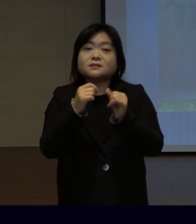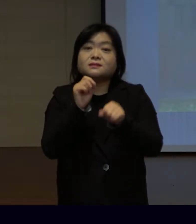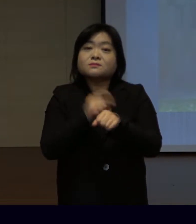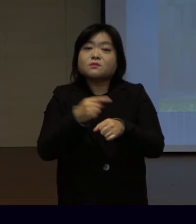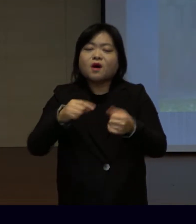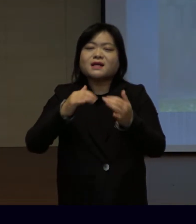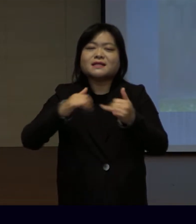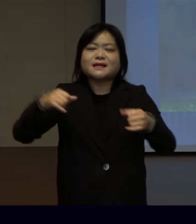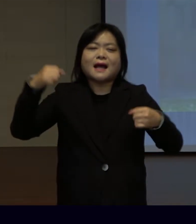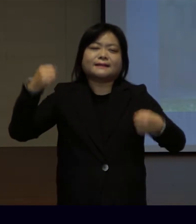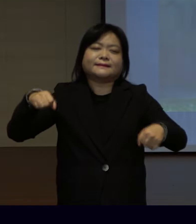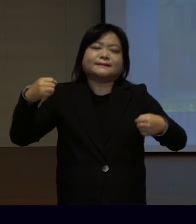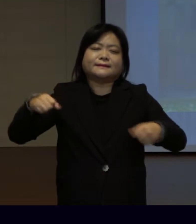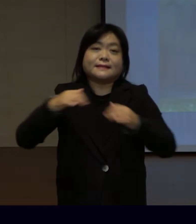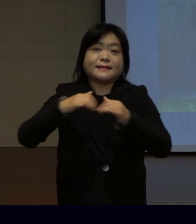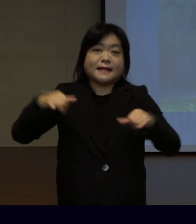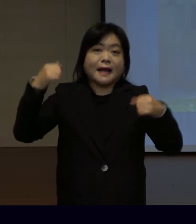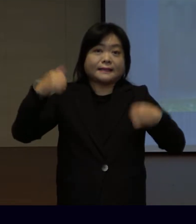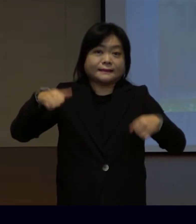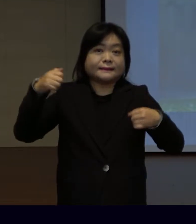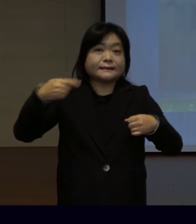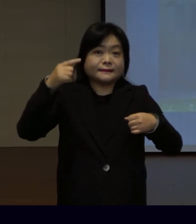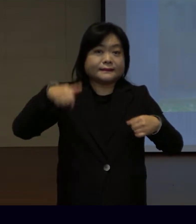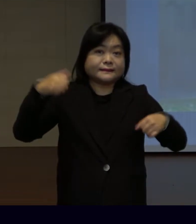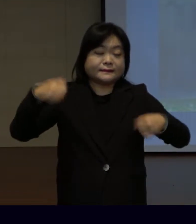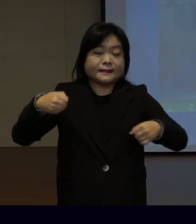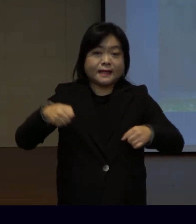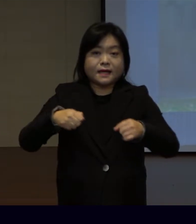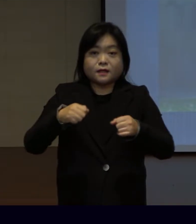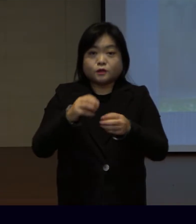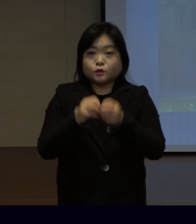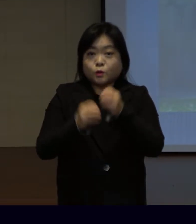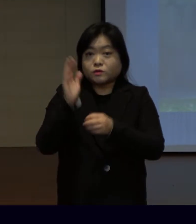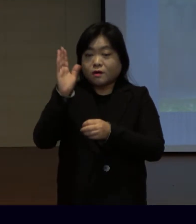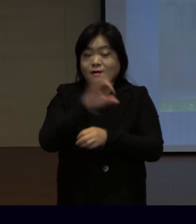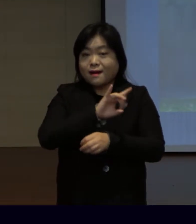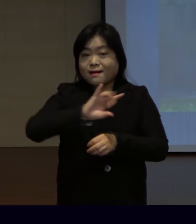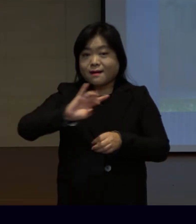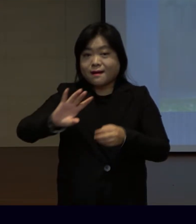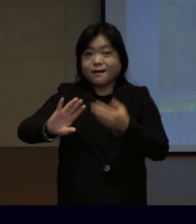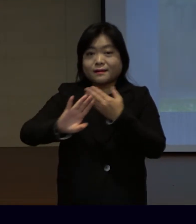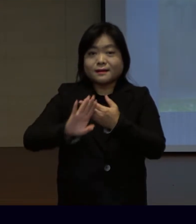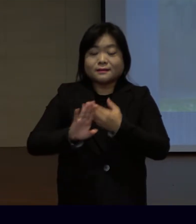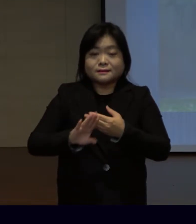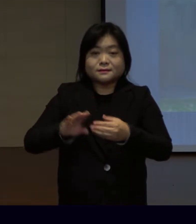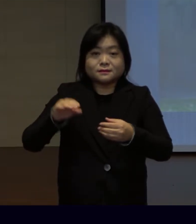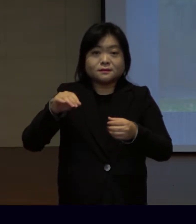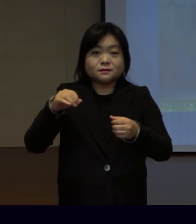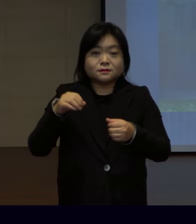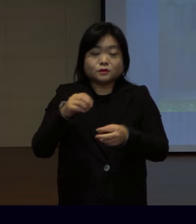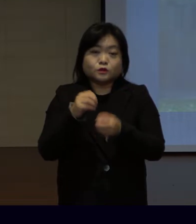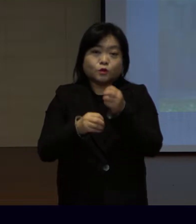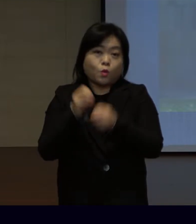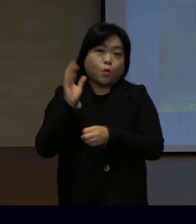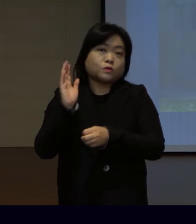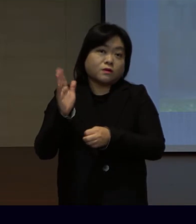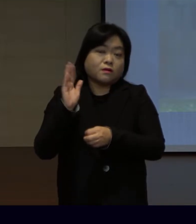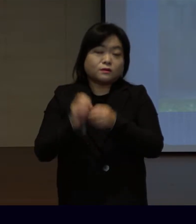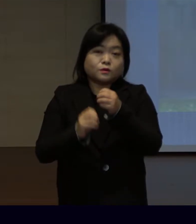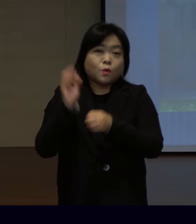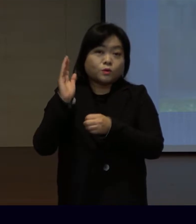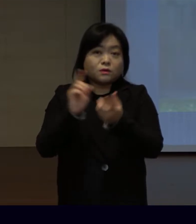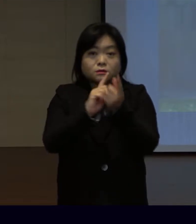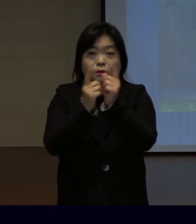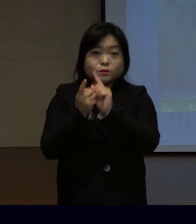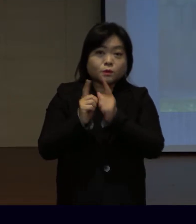유멘이라는 시리즈 소설인데요. 다 각 개별의 소설입니다. 그런데 그 개별의 소설들끼리가